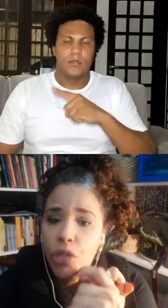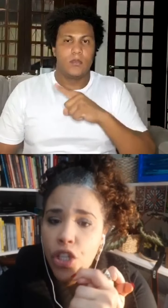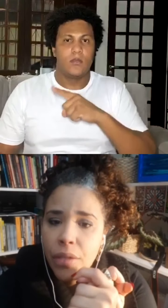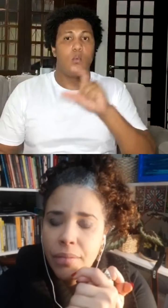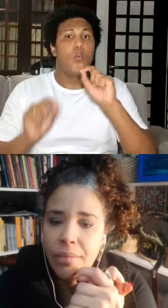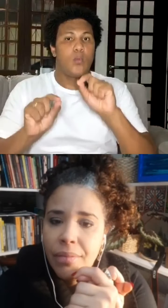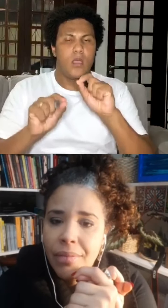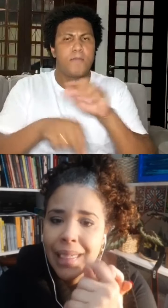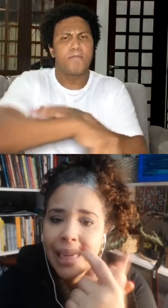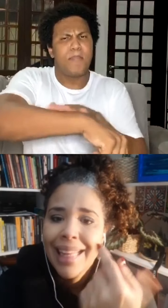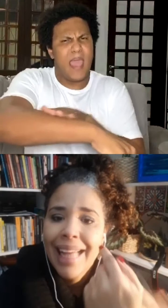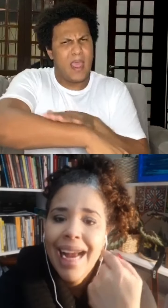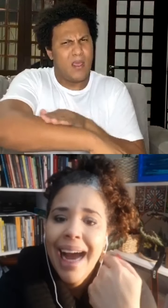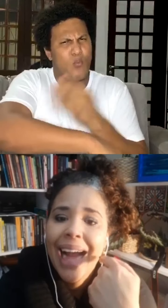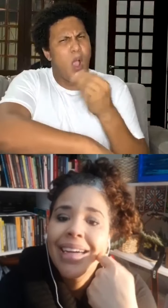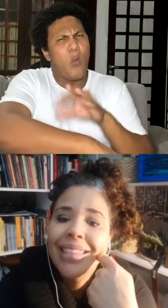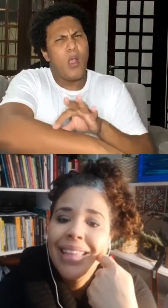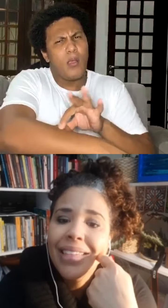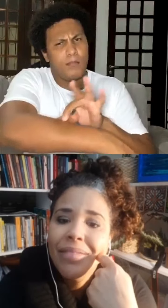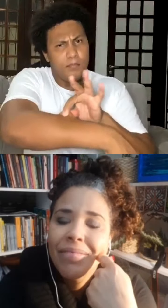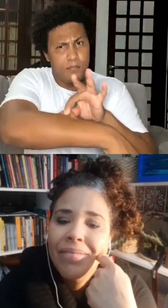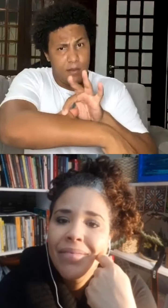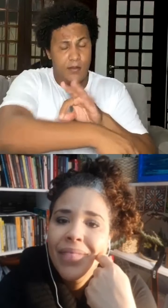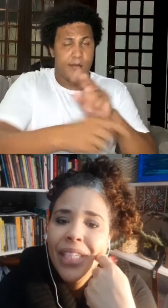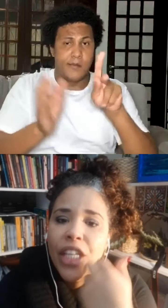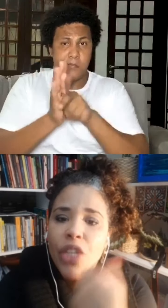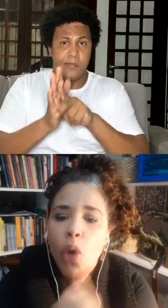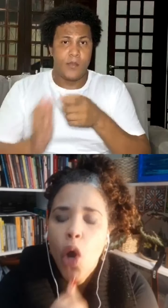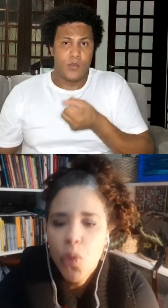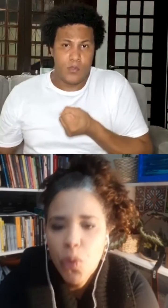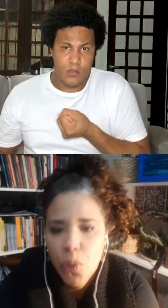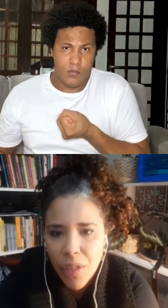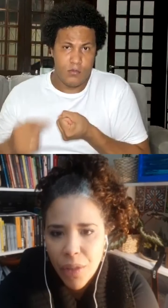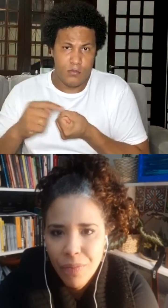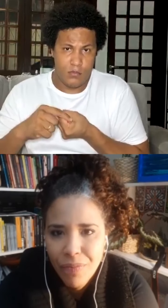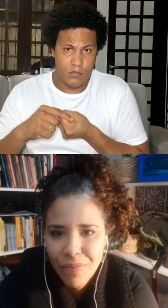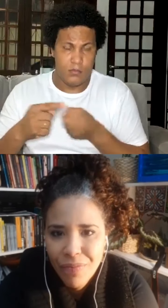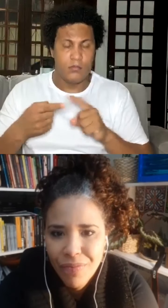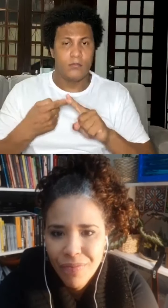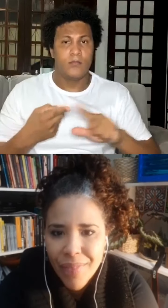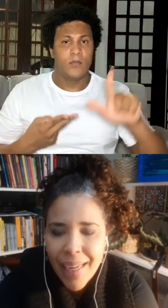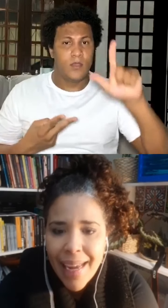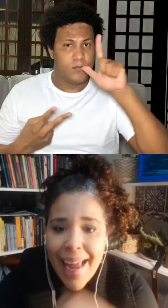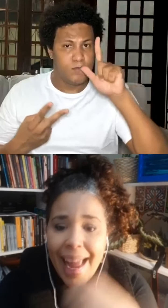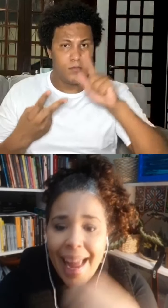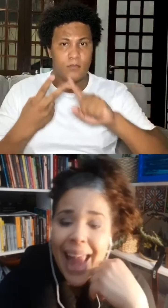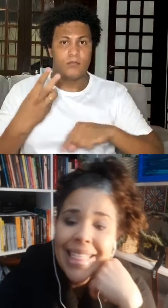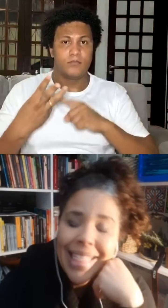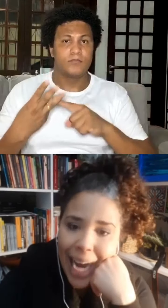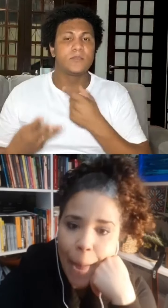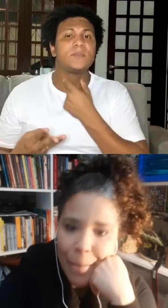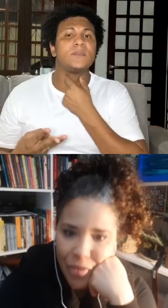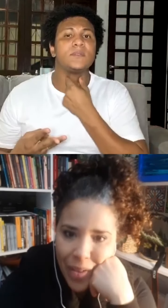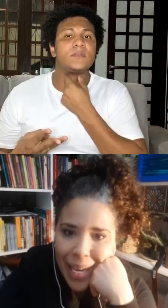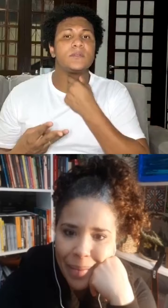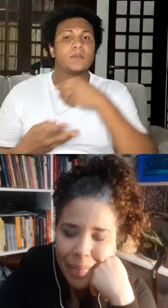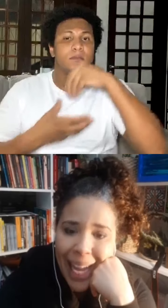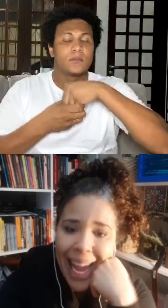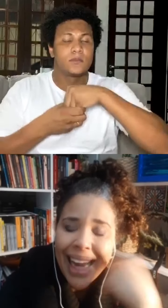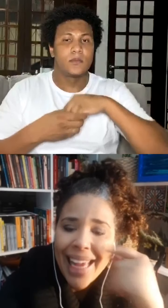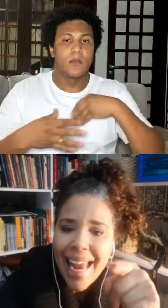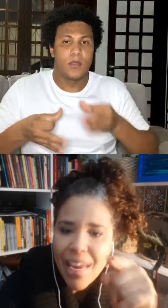ânus, da garganta e do colo do útero. Esse HPV